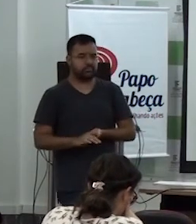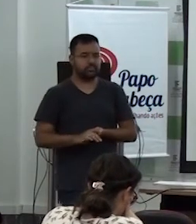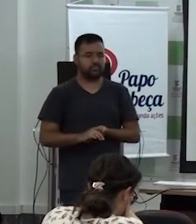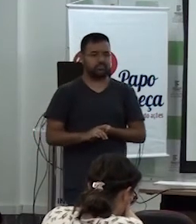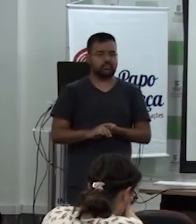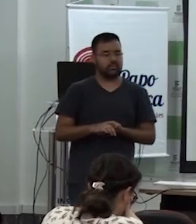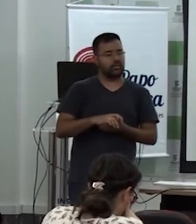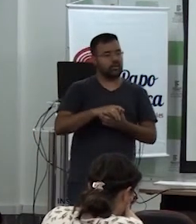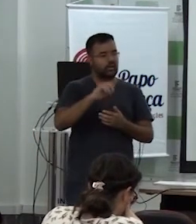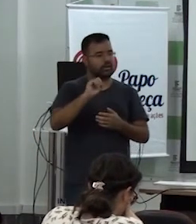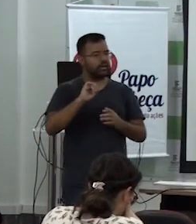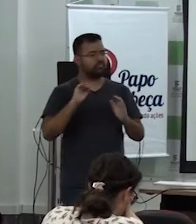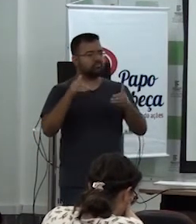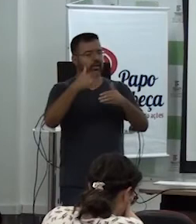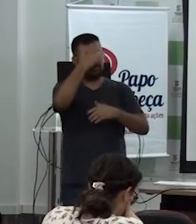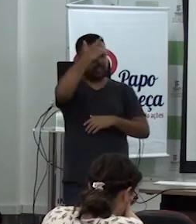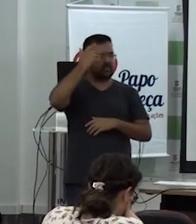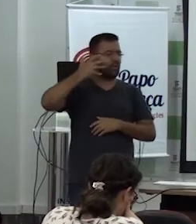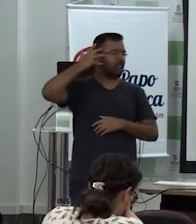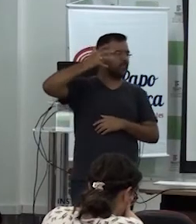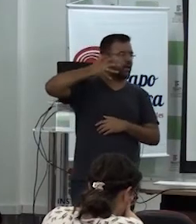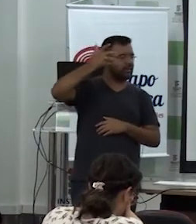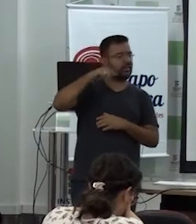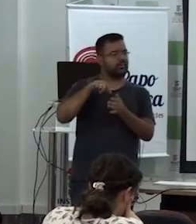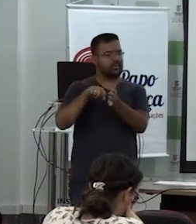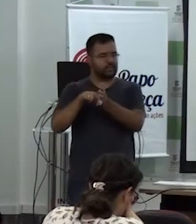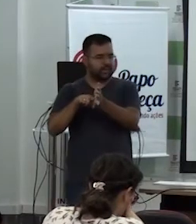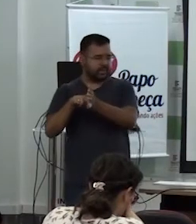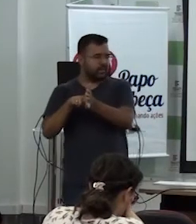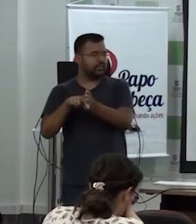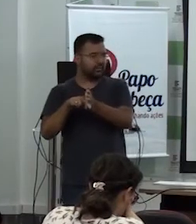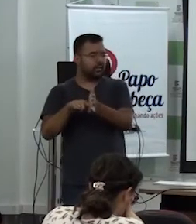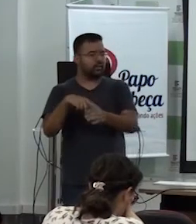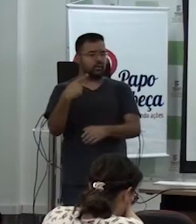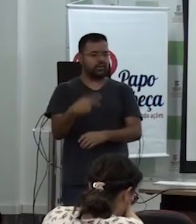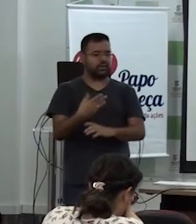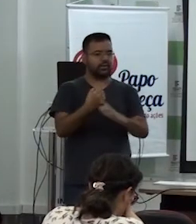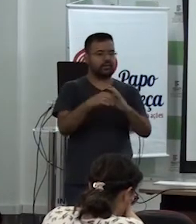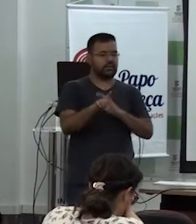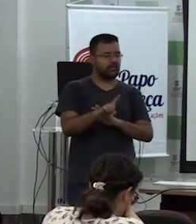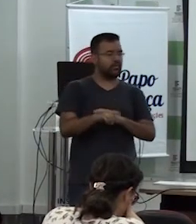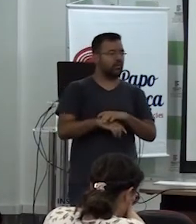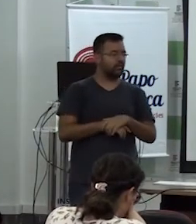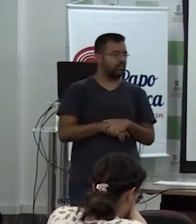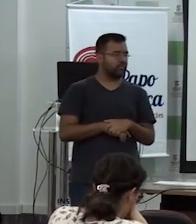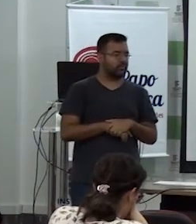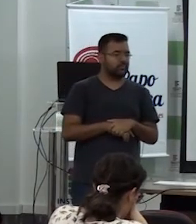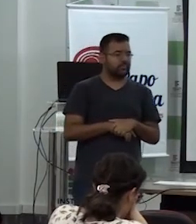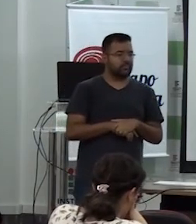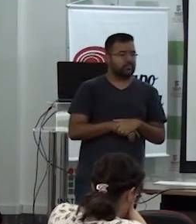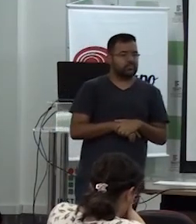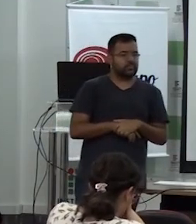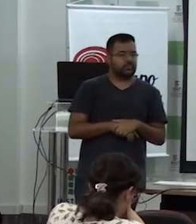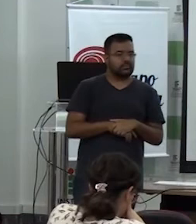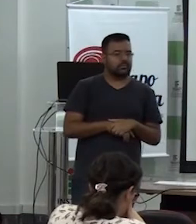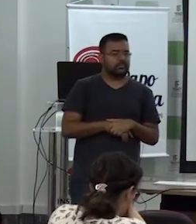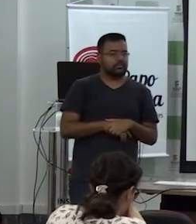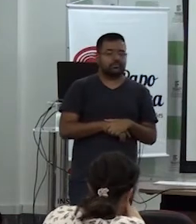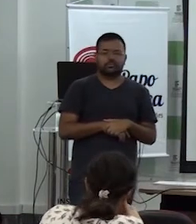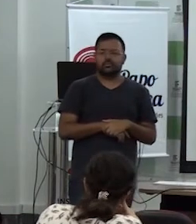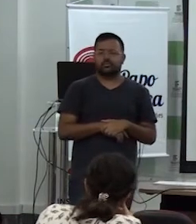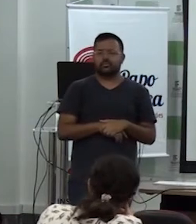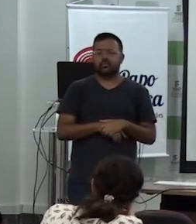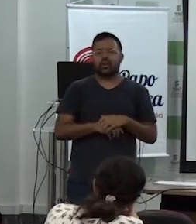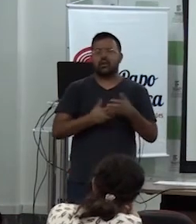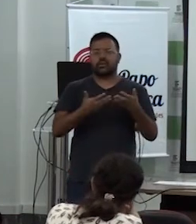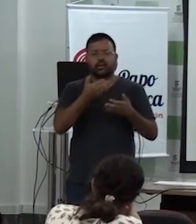honrosas para palestrantes e pesquisadores, aqueles que se destacaram na pesquisa durante o ano de 2017. Alguém